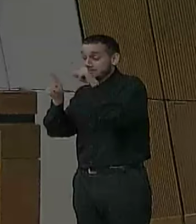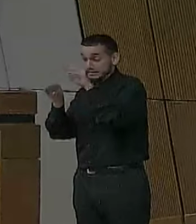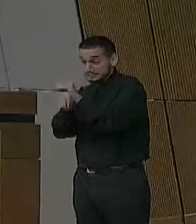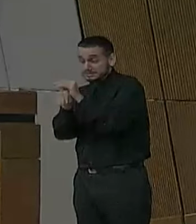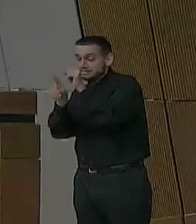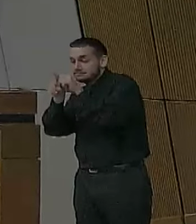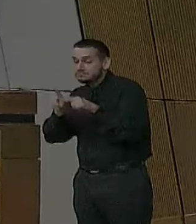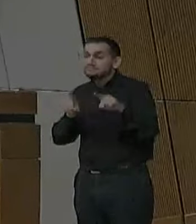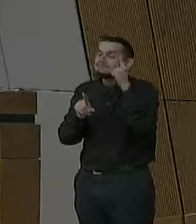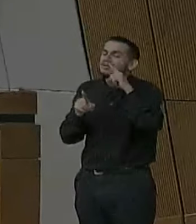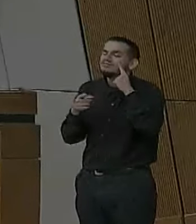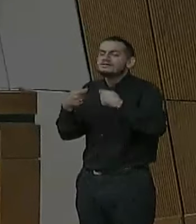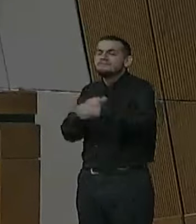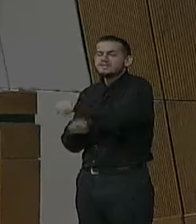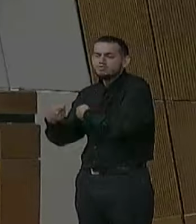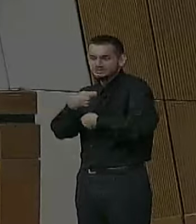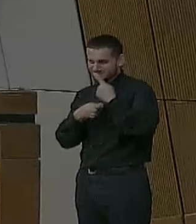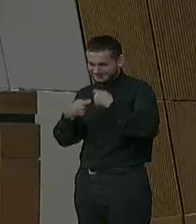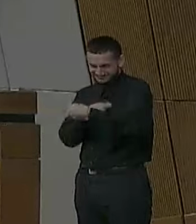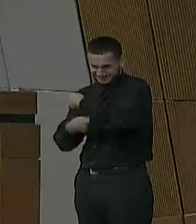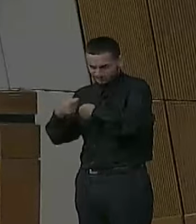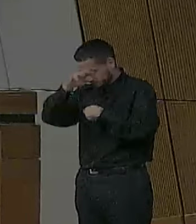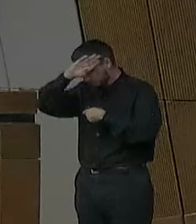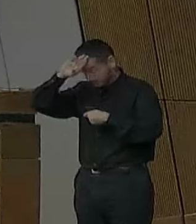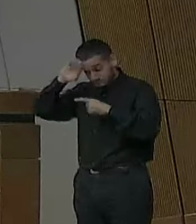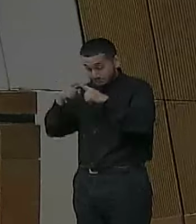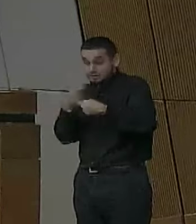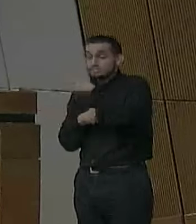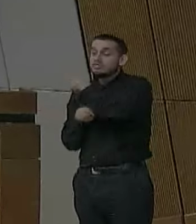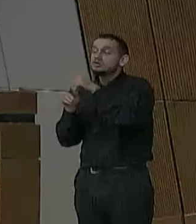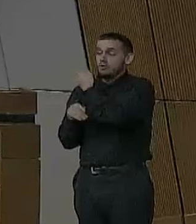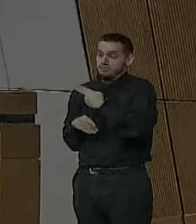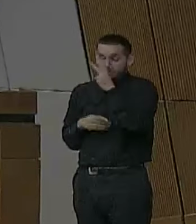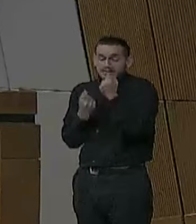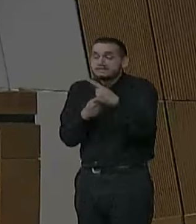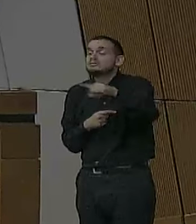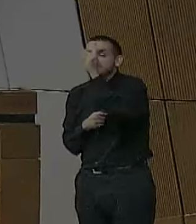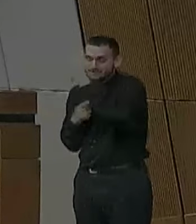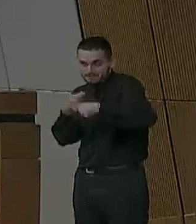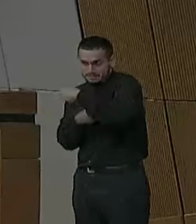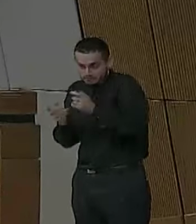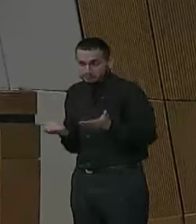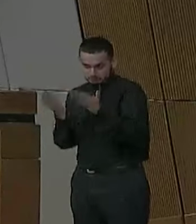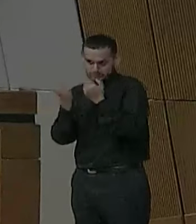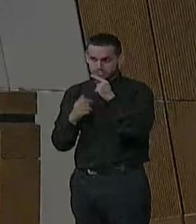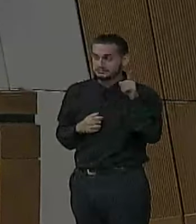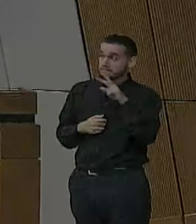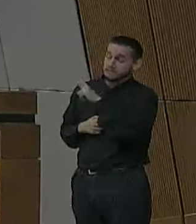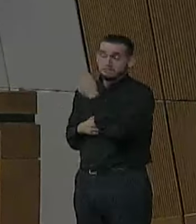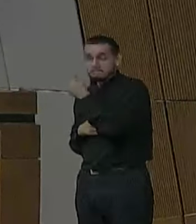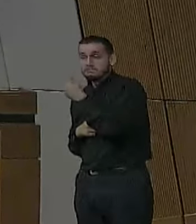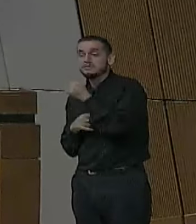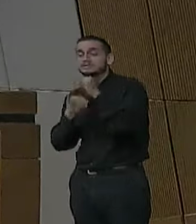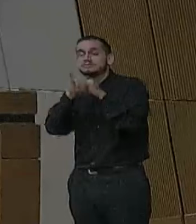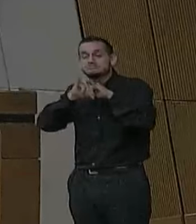en emprendedurismo y otras cuestiones que justamente puedan promover y